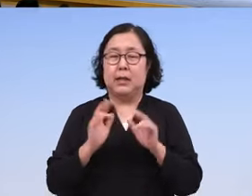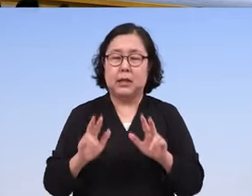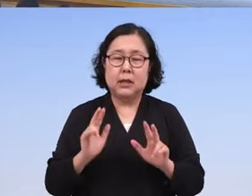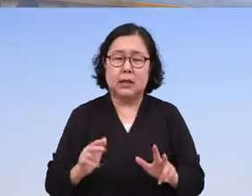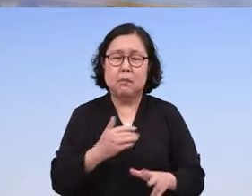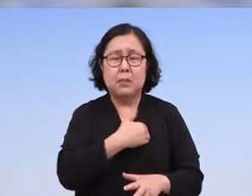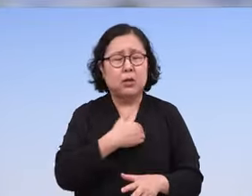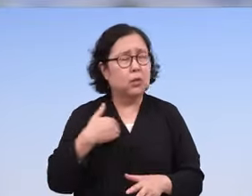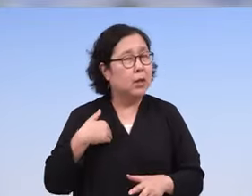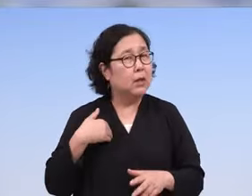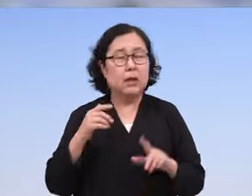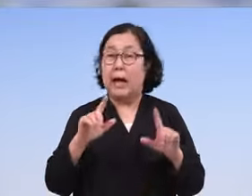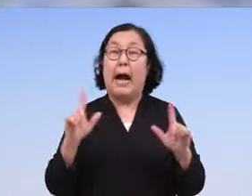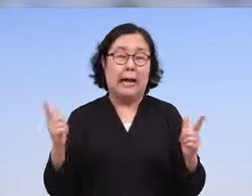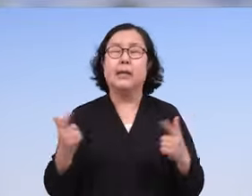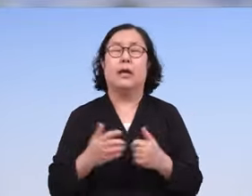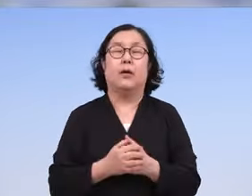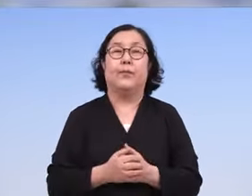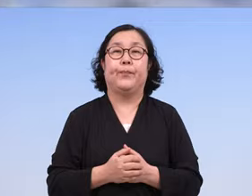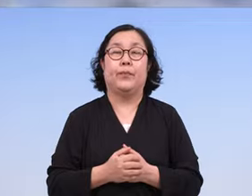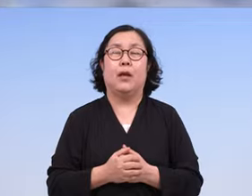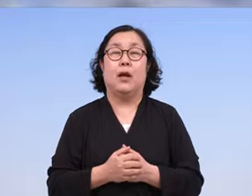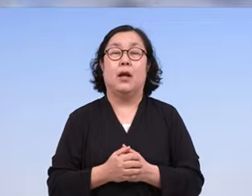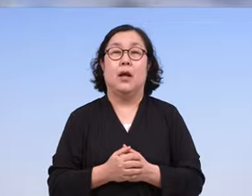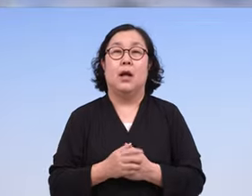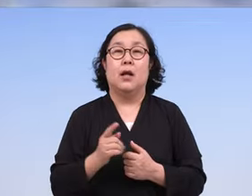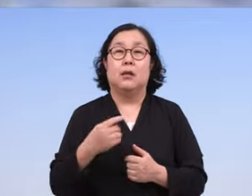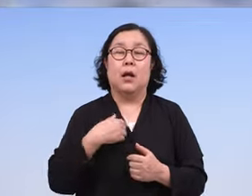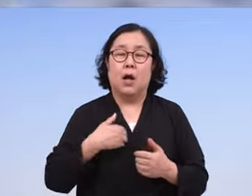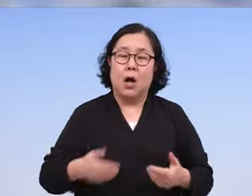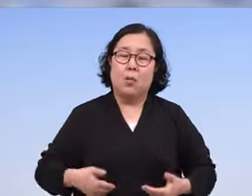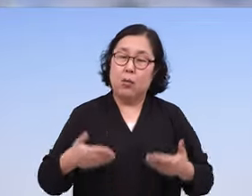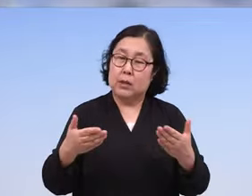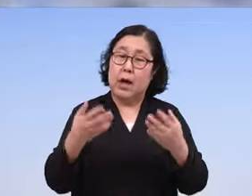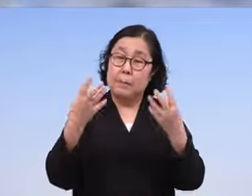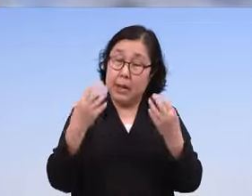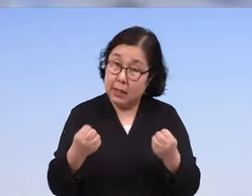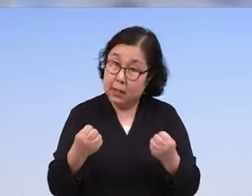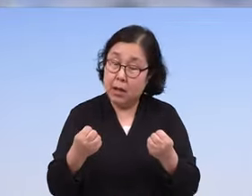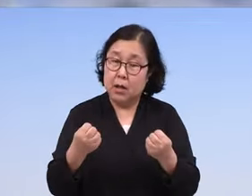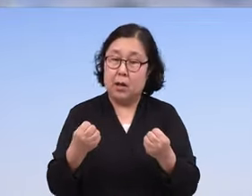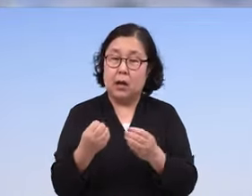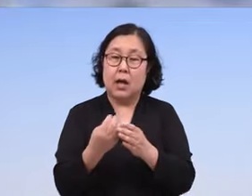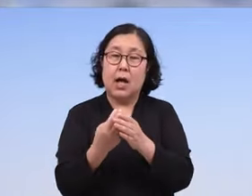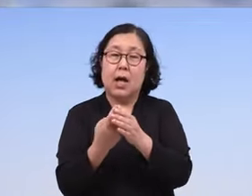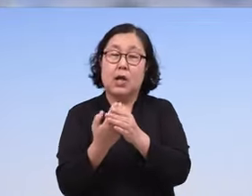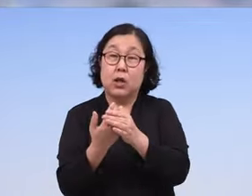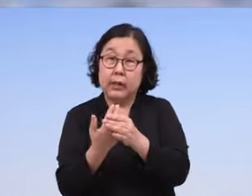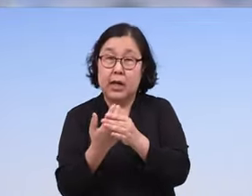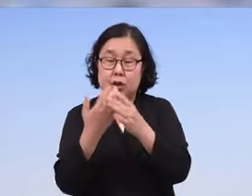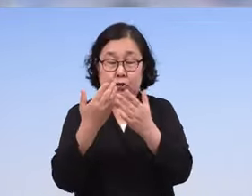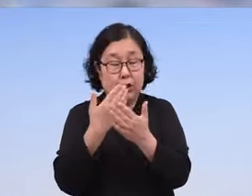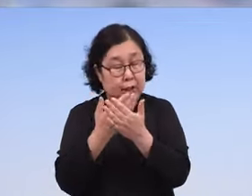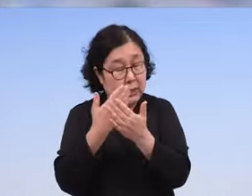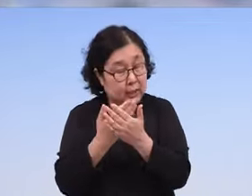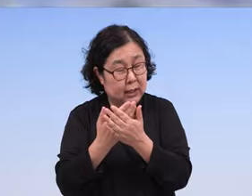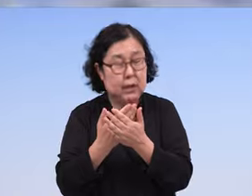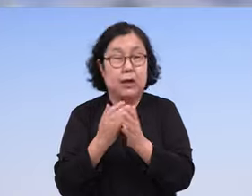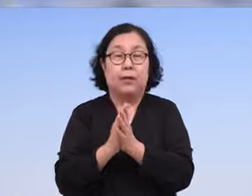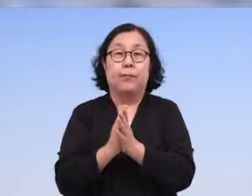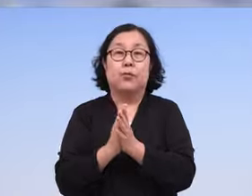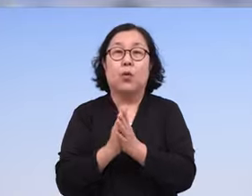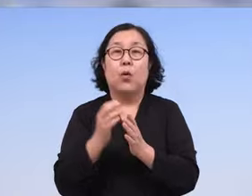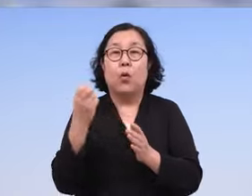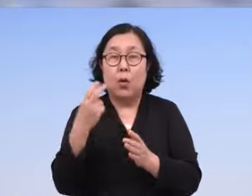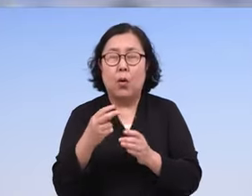아닙니다. 여기서부터 혼란이 많이 생기는 거 아닙니까? 내 봉사를 많이 했으니까 현찰로 갚아주시겠지? 아니 내가